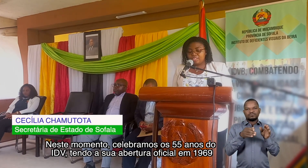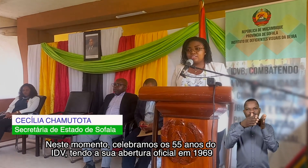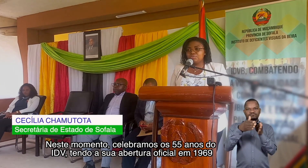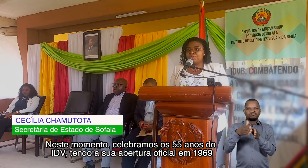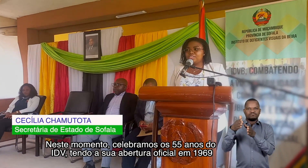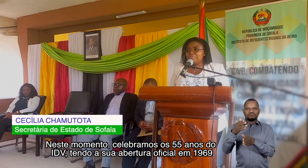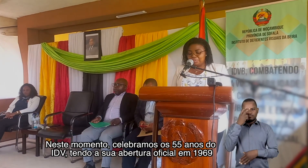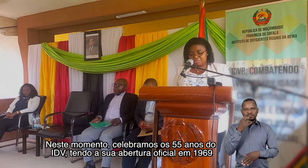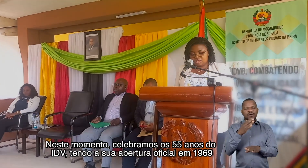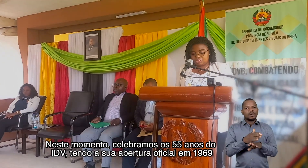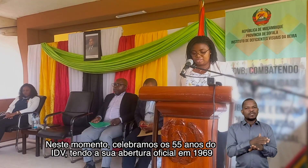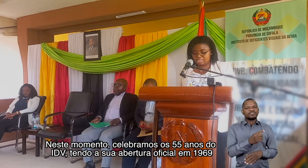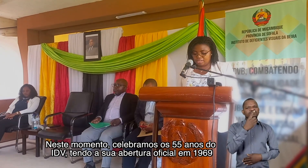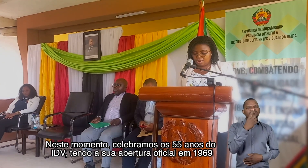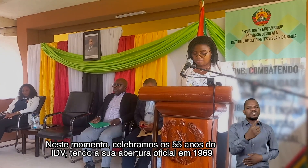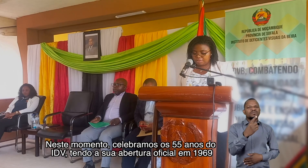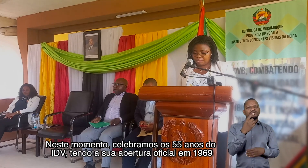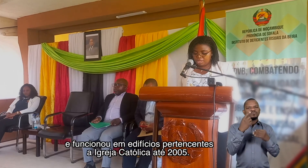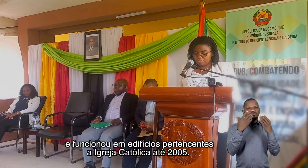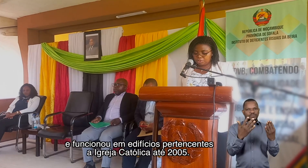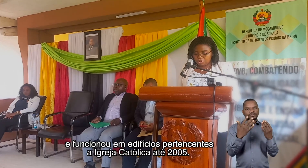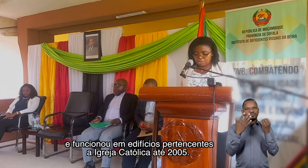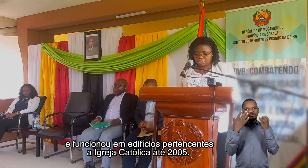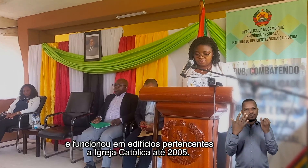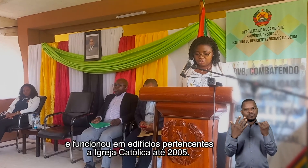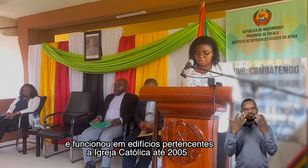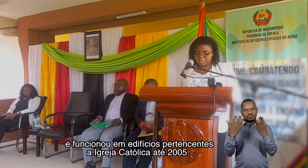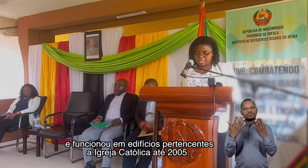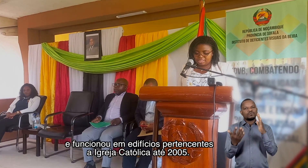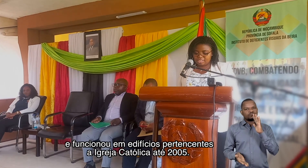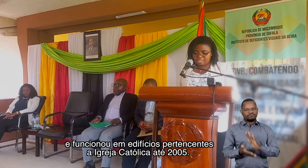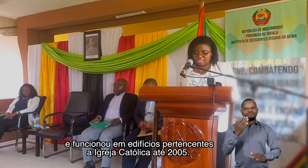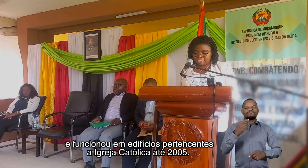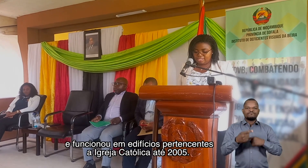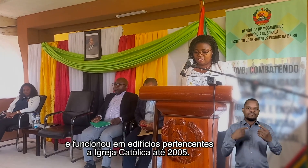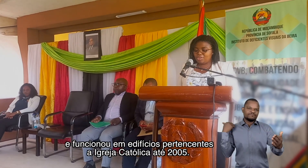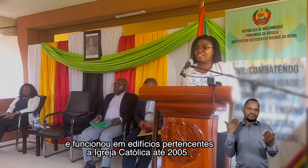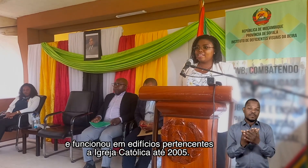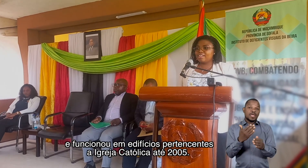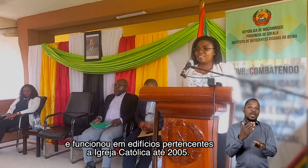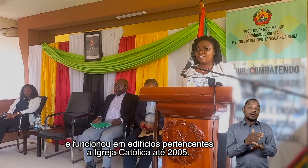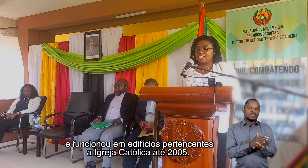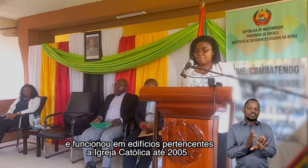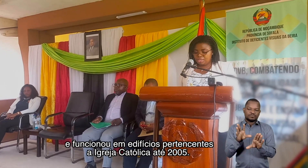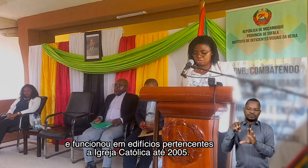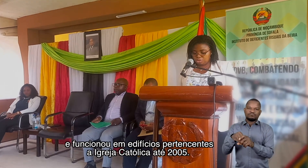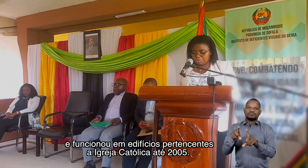sido feita em 1969 e funcionou a edifícios pertencimentos da igreja católica até 2005